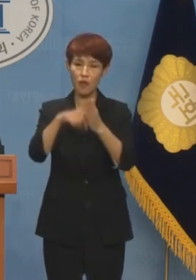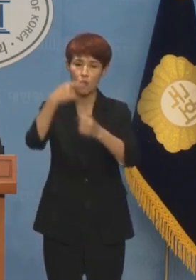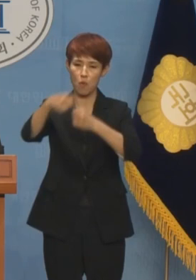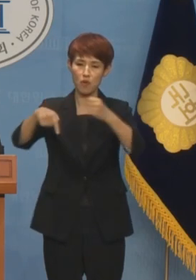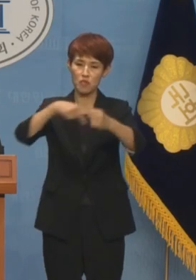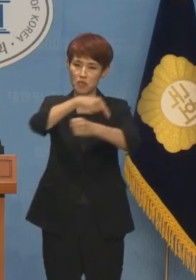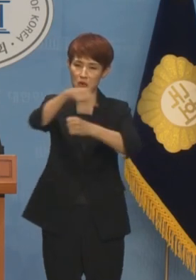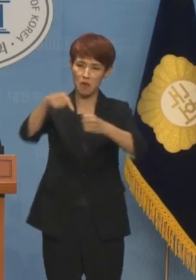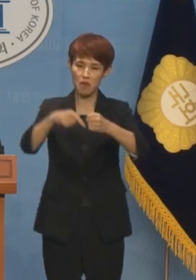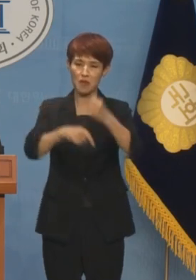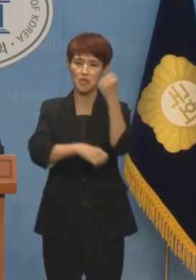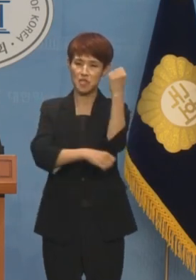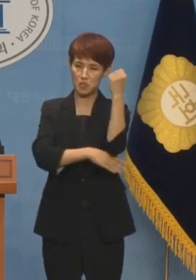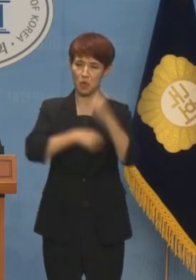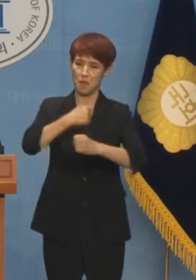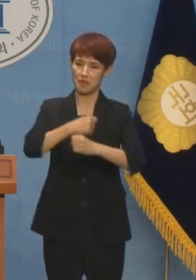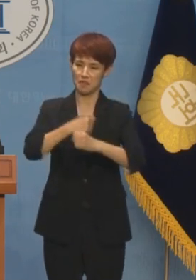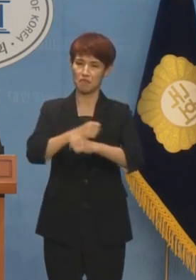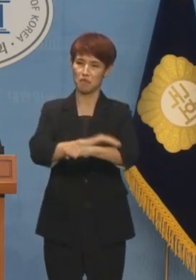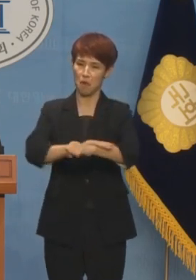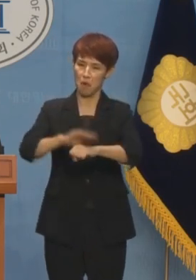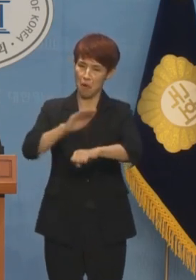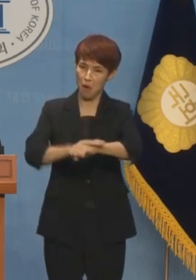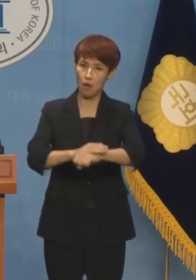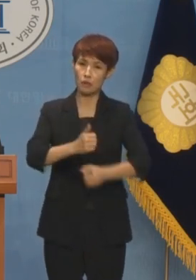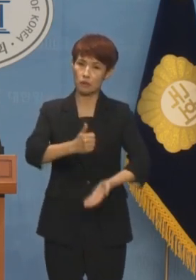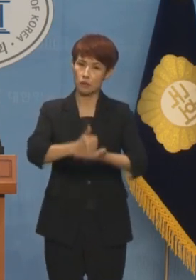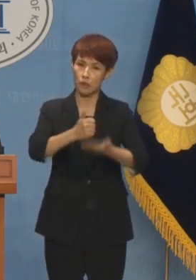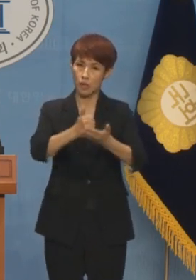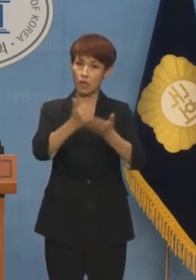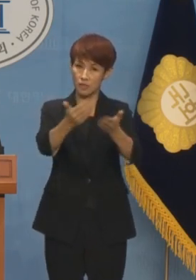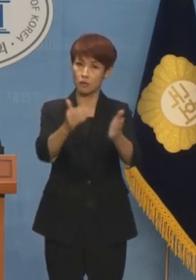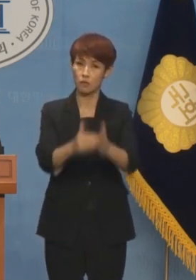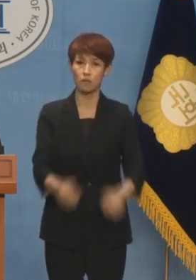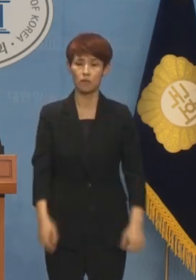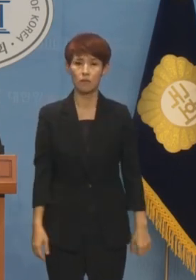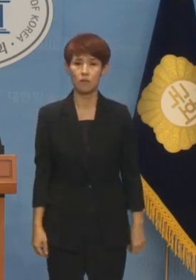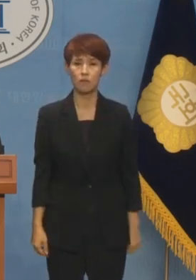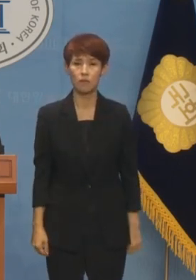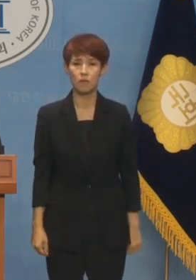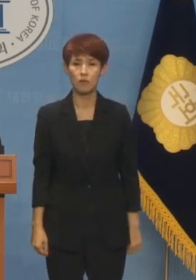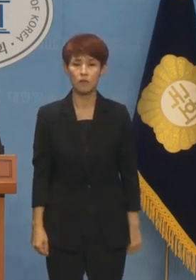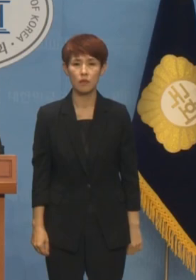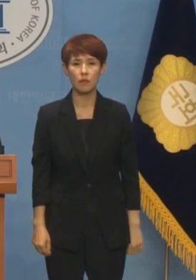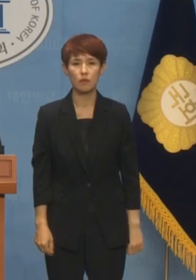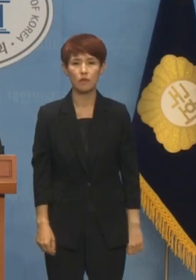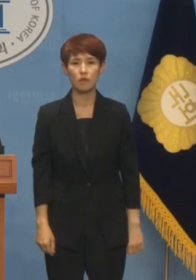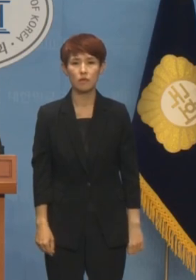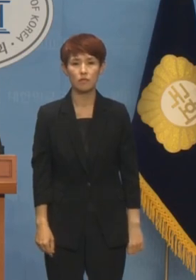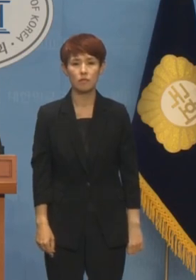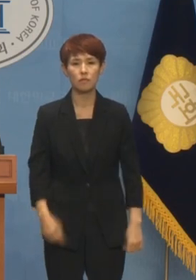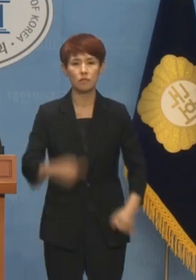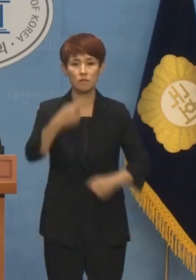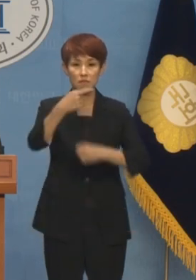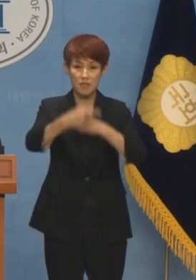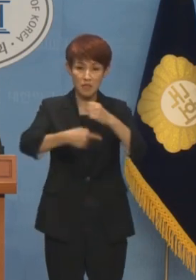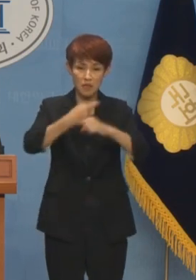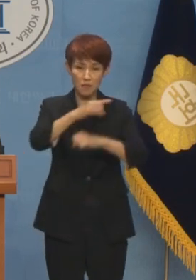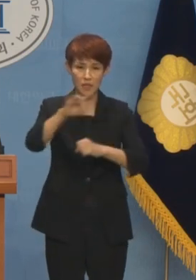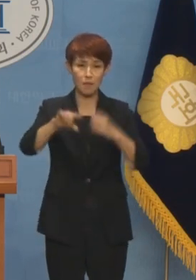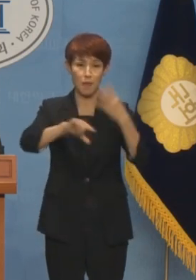대단한 해안을 가지신 분이라며 칭송하기도 했습니다. 한 축에선 매년 8월이